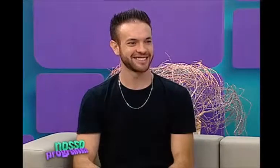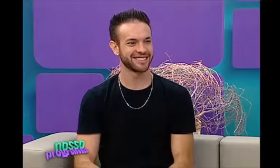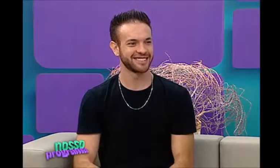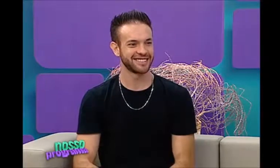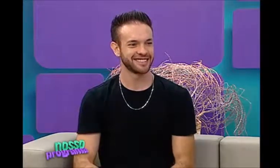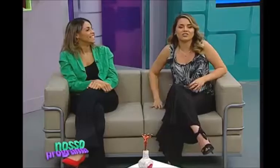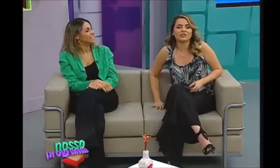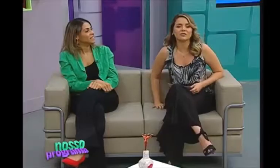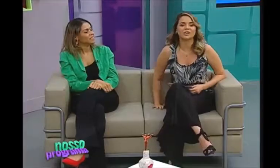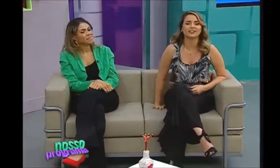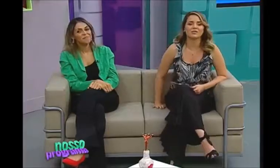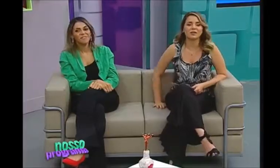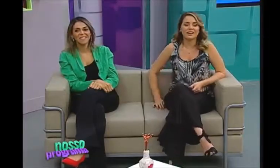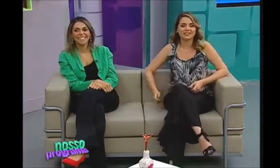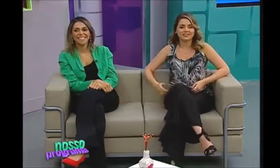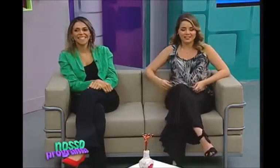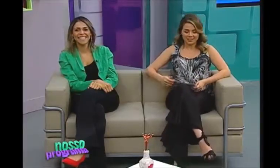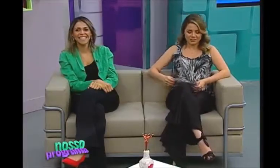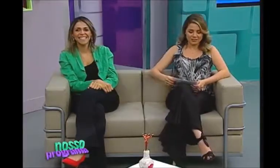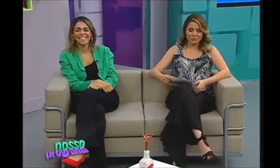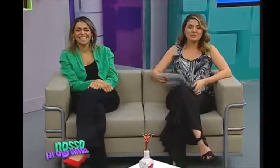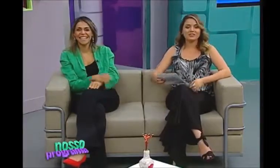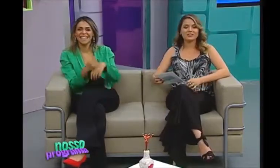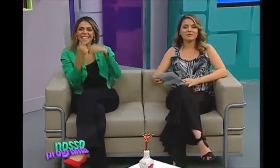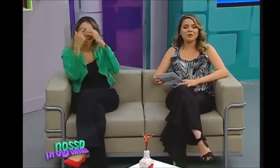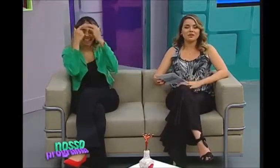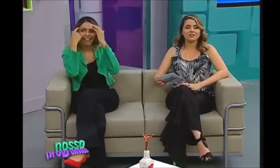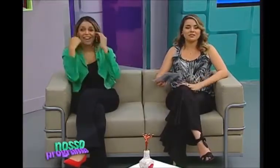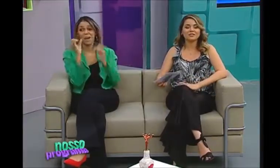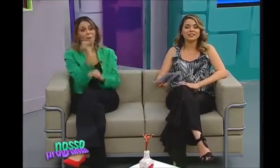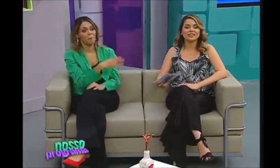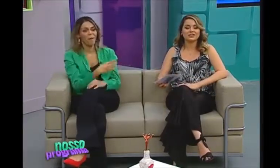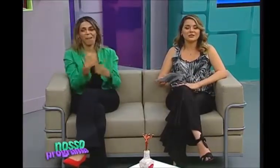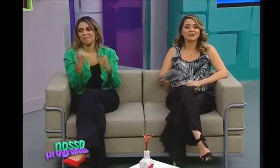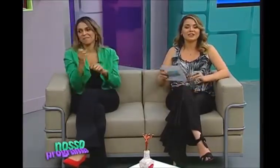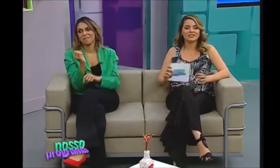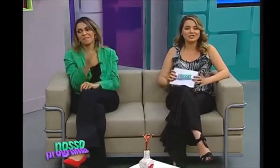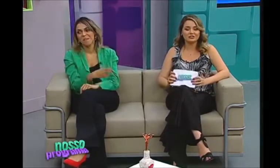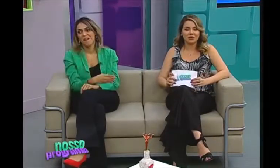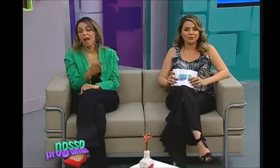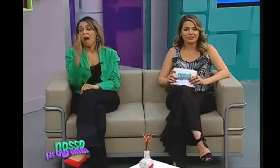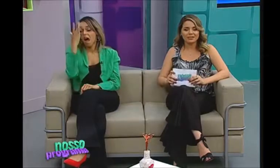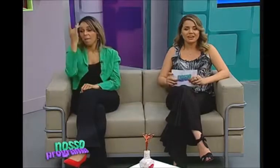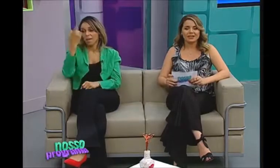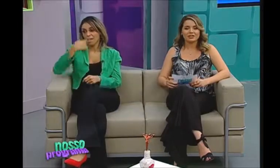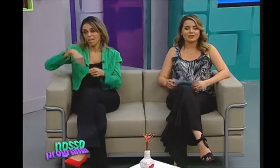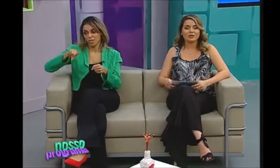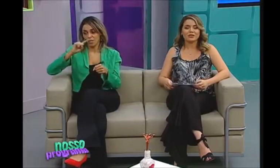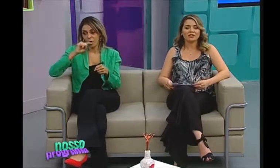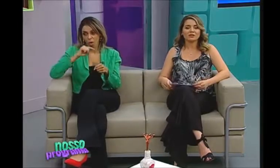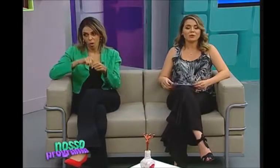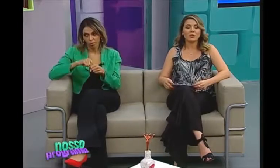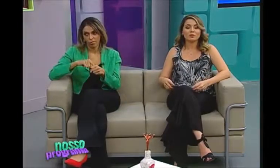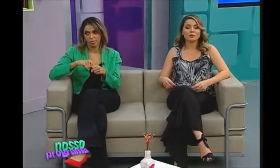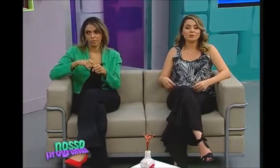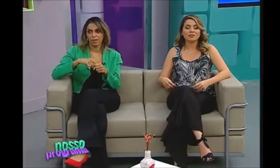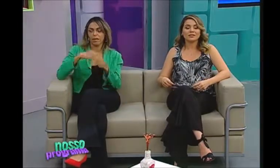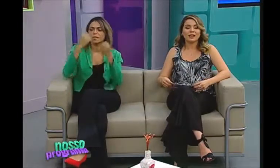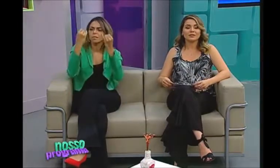Gente, se deixar, eu vou ficar aqui com eles. E já estão me mandando embora. Faz o seguinte, amanhã a gente volta. A gente vai falar sobre como os aposentados